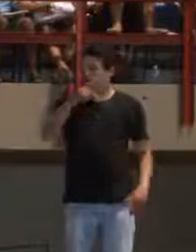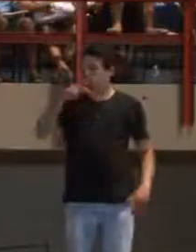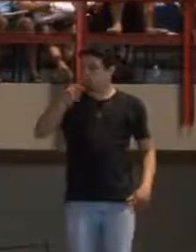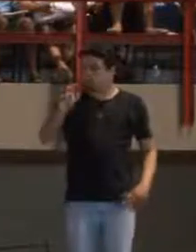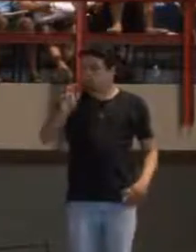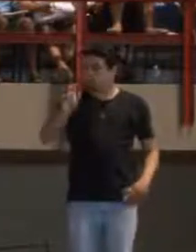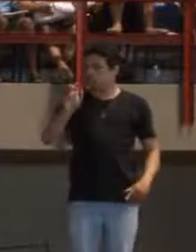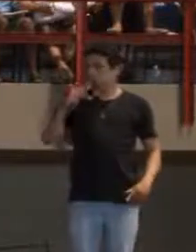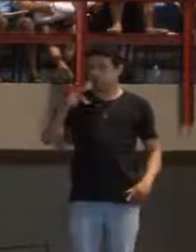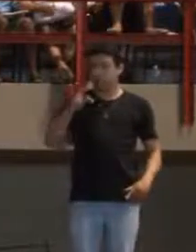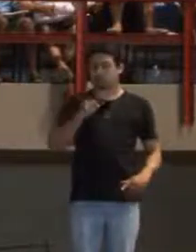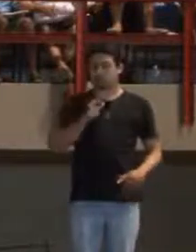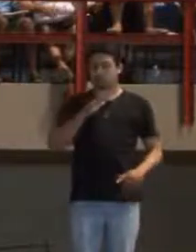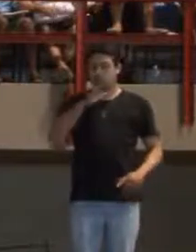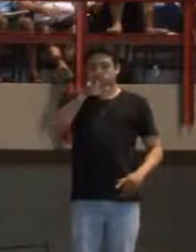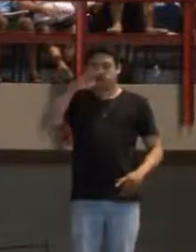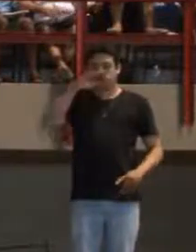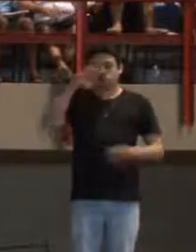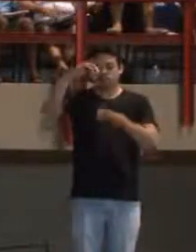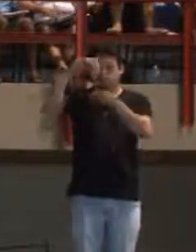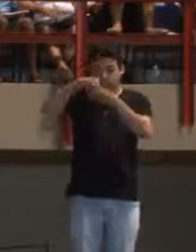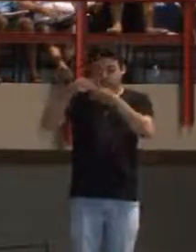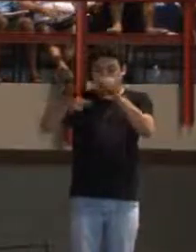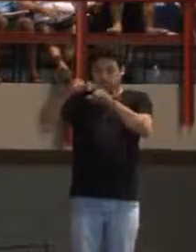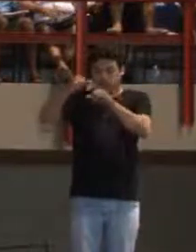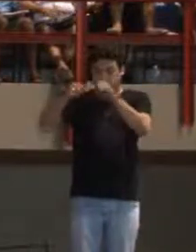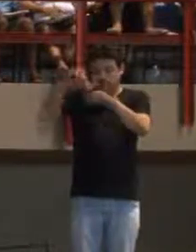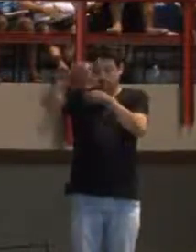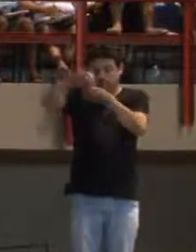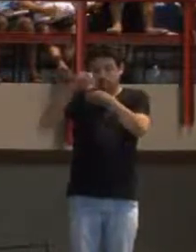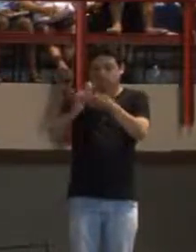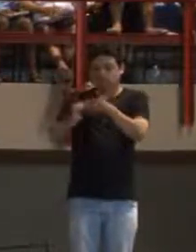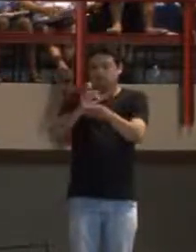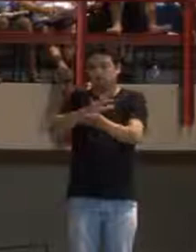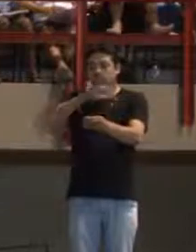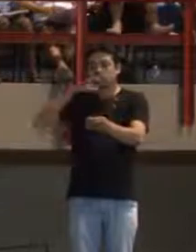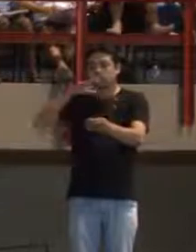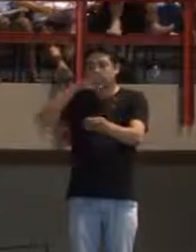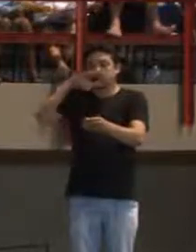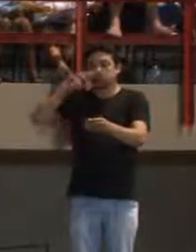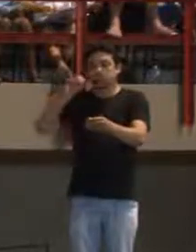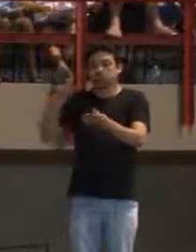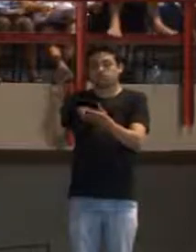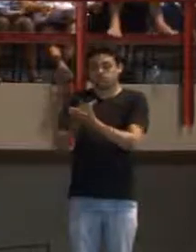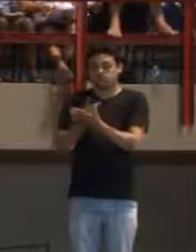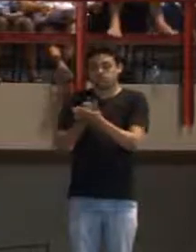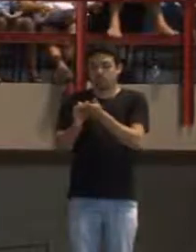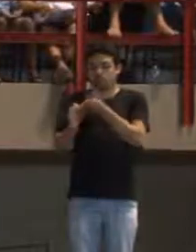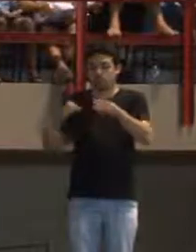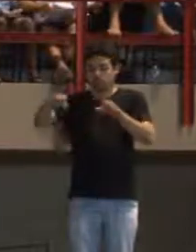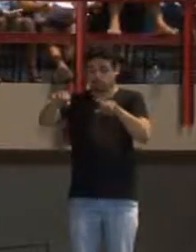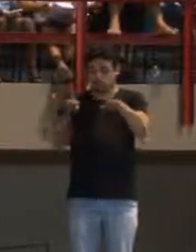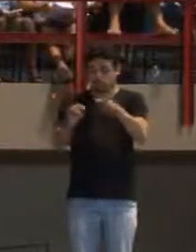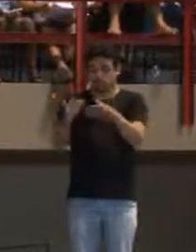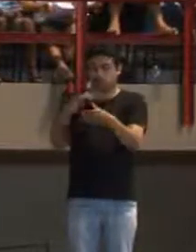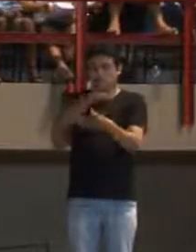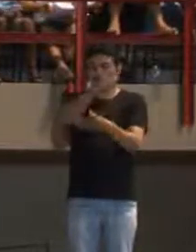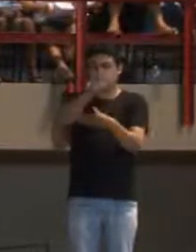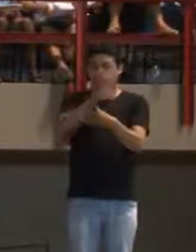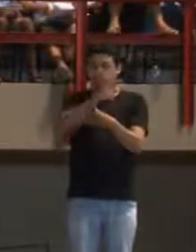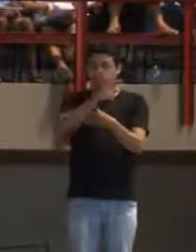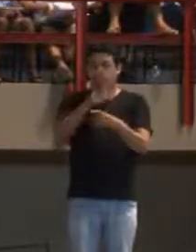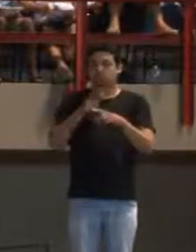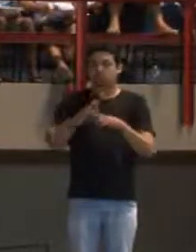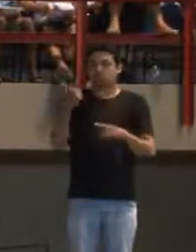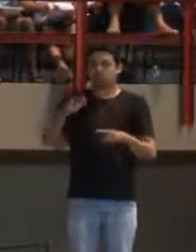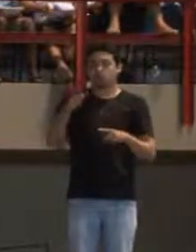cheiro, por isso é colocado um líquido para que nós possamos sentir caso ocorra vazamento. Na verdade